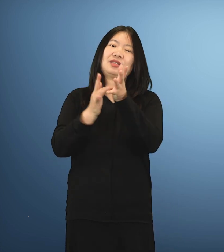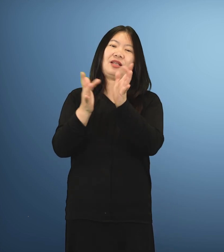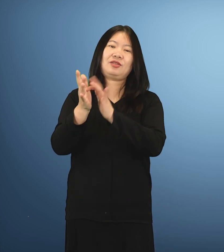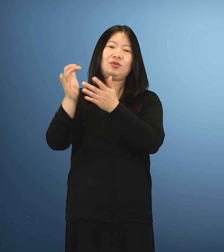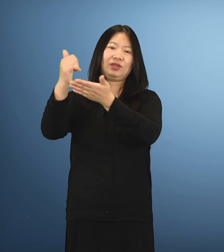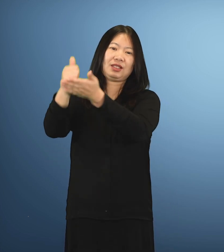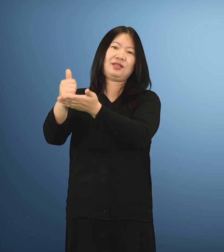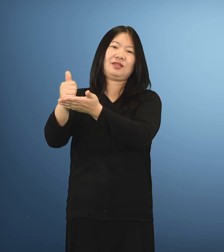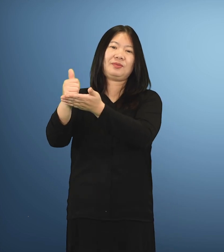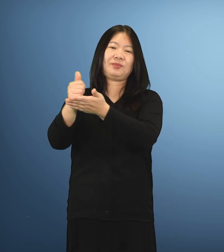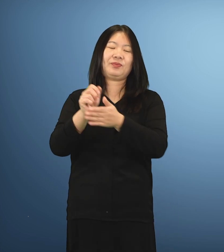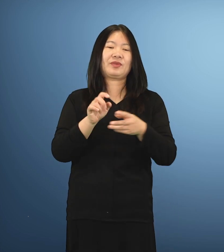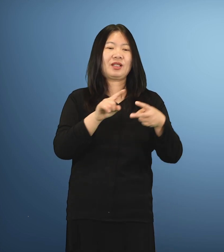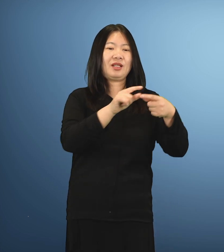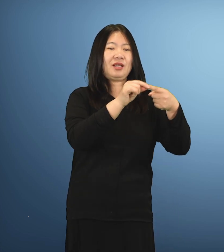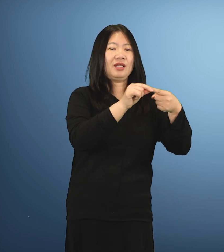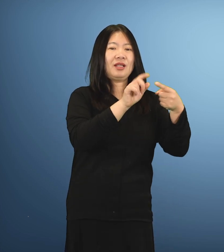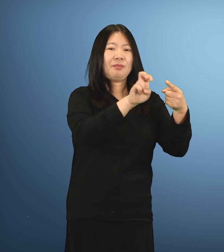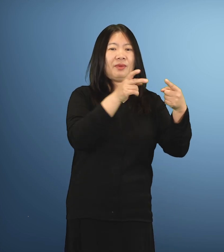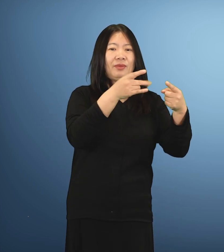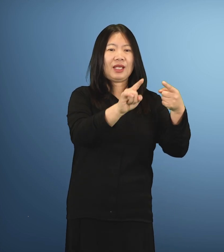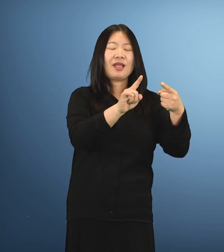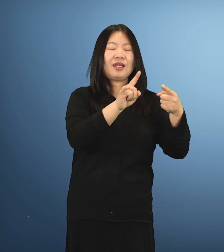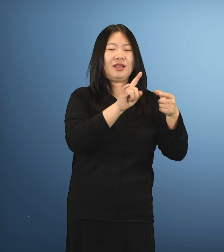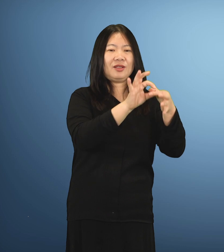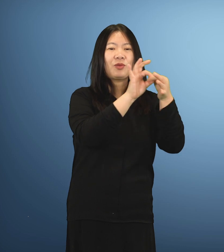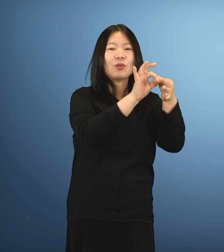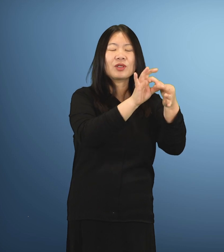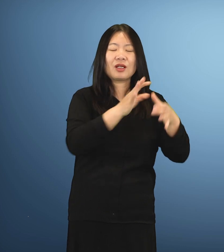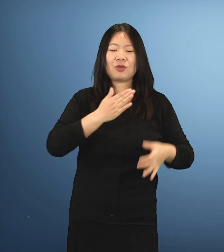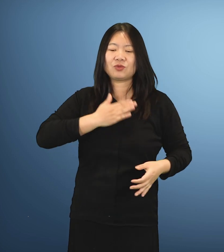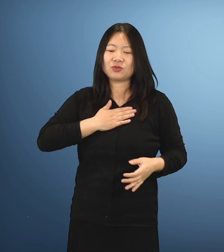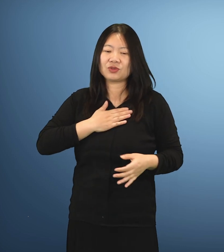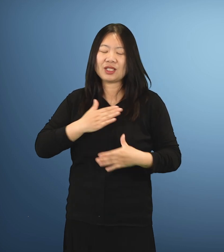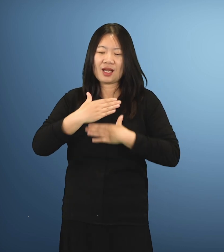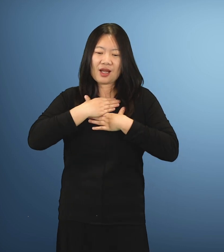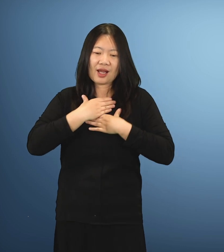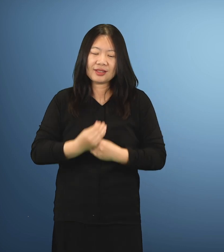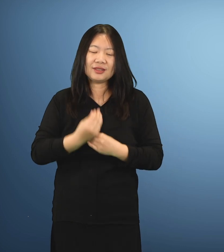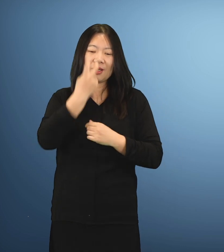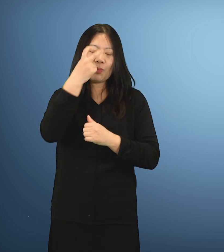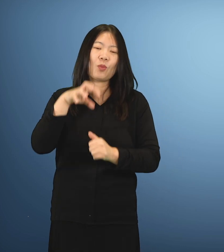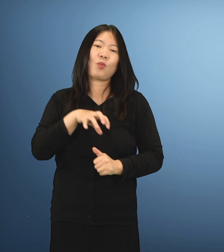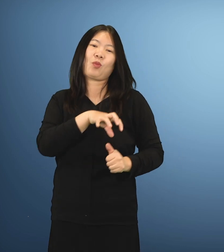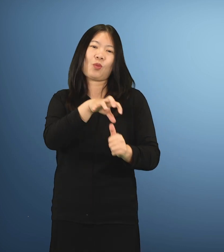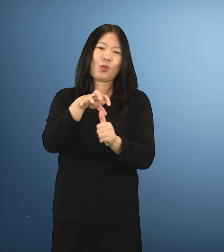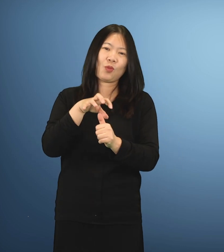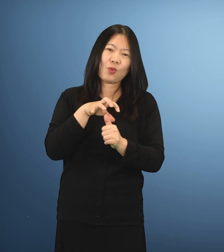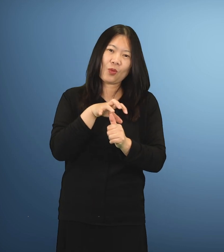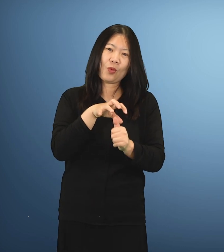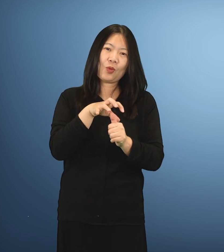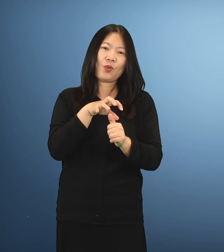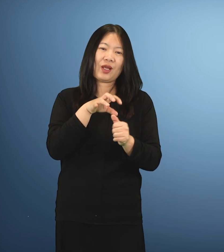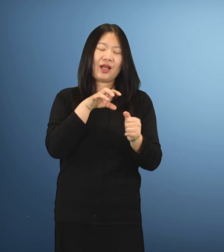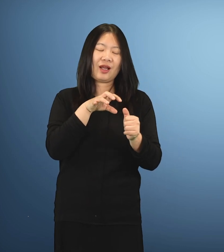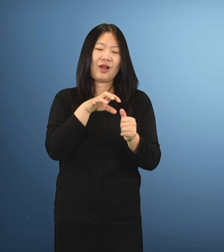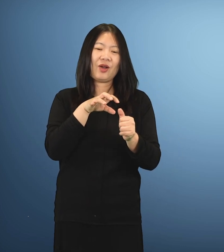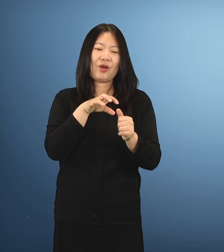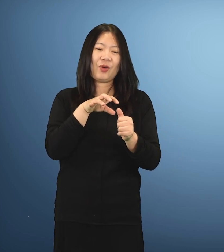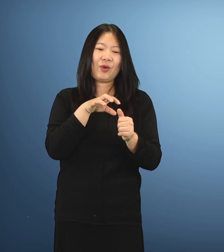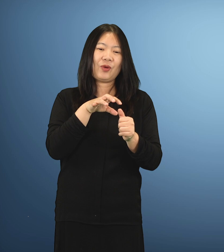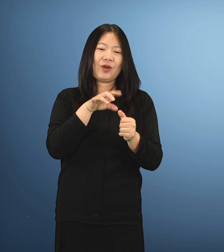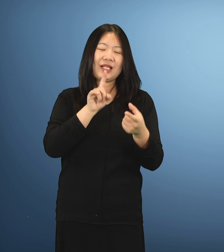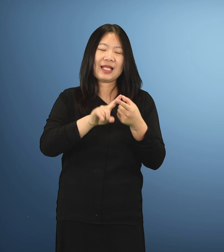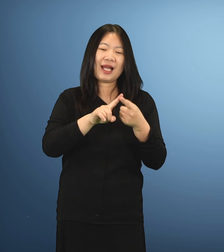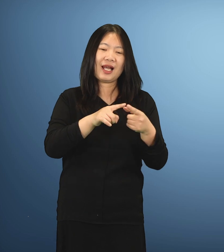예수님은 마태의 손길을 통해서 우리의 안위와 보호를 어떻게 비유해서